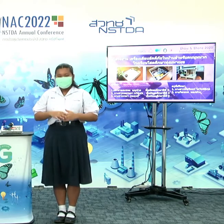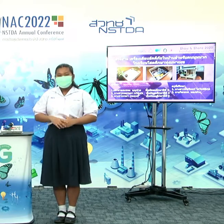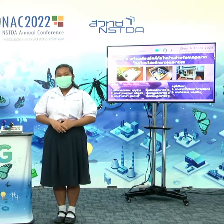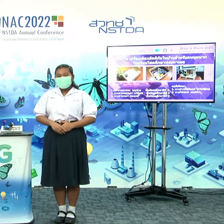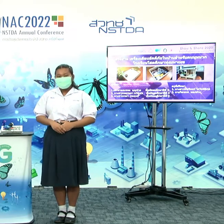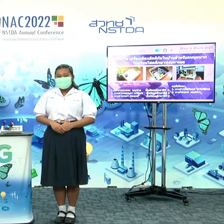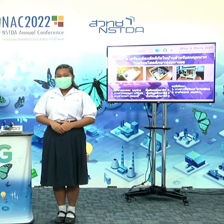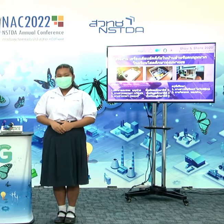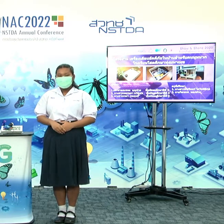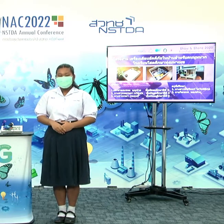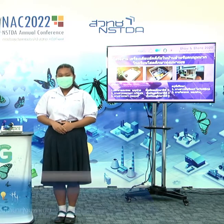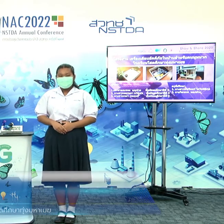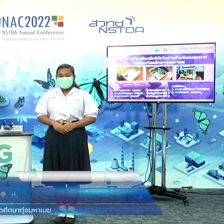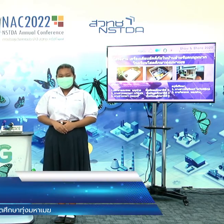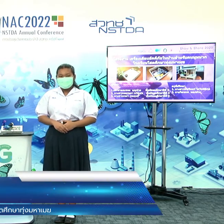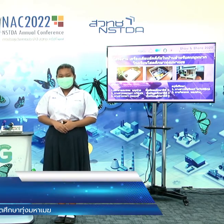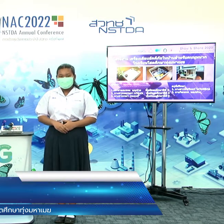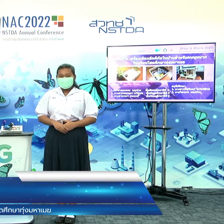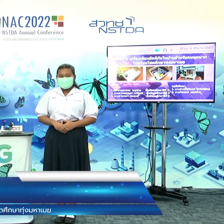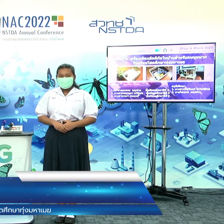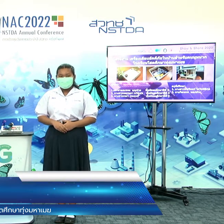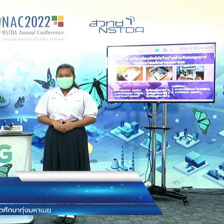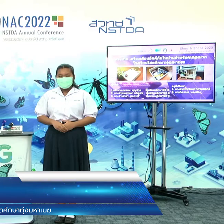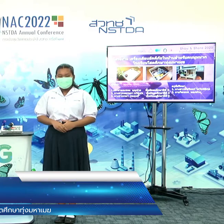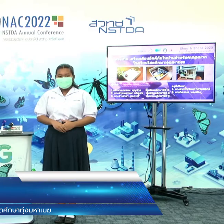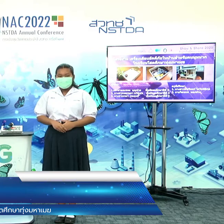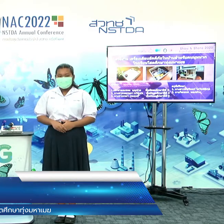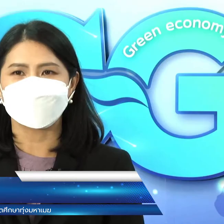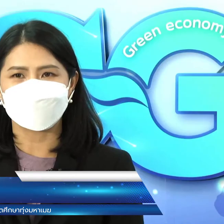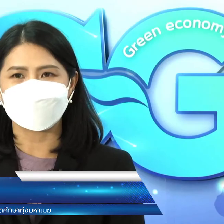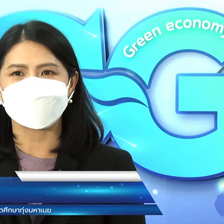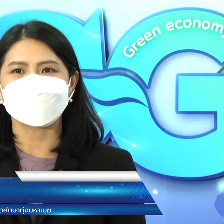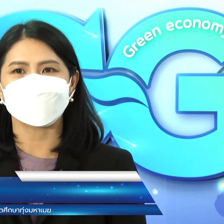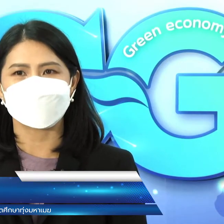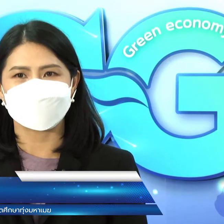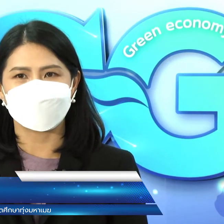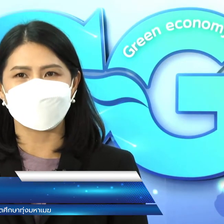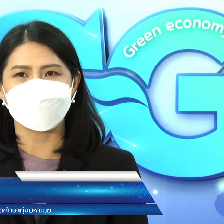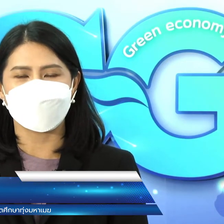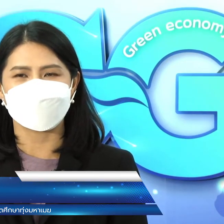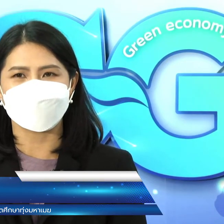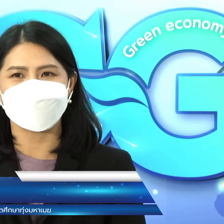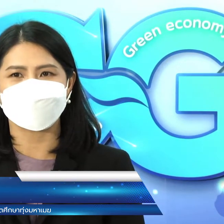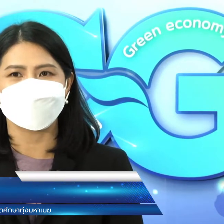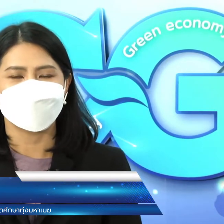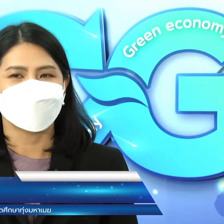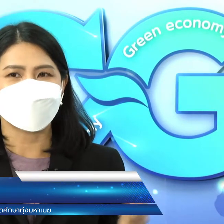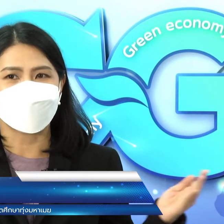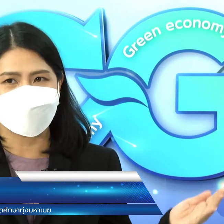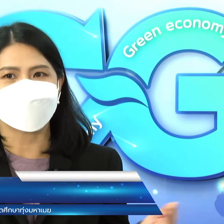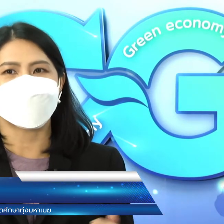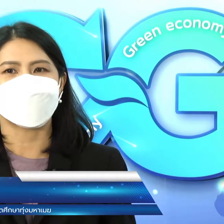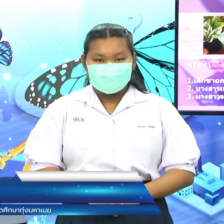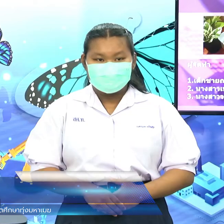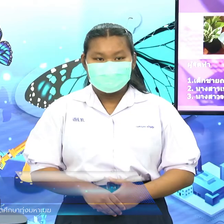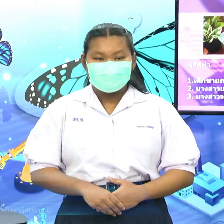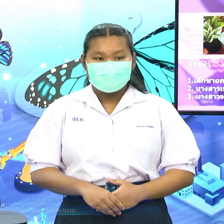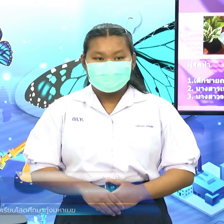สวัสดีค่ะดิฉันคุณครูพัชรินทร์โกวิทนิธิกุลคุณครูโรงเรียนโสดศึกษาทุ่งมหาเมฆและน้องเนธภาขวัญสุขนักเรียน